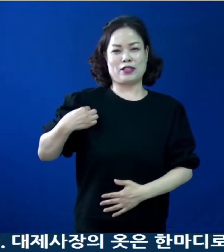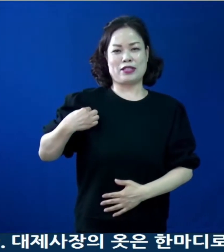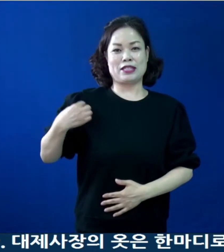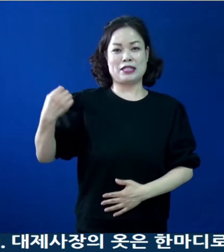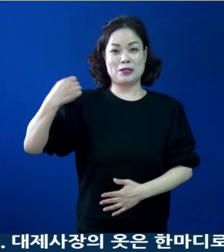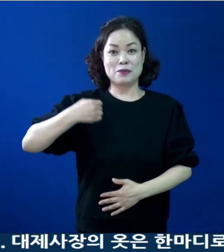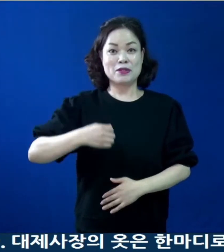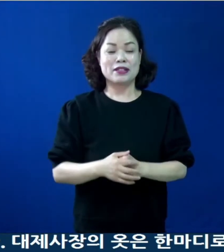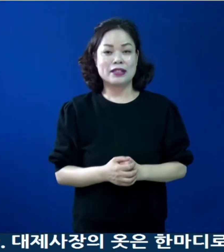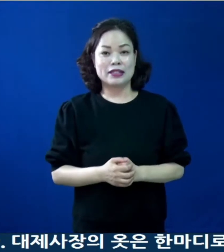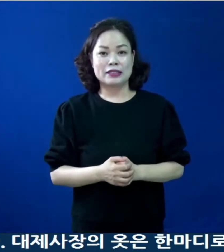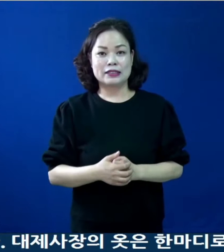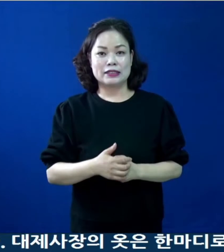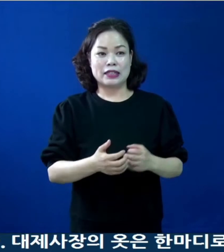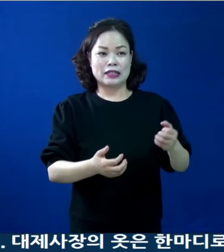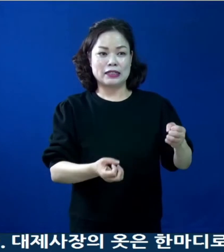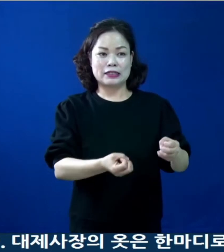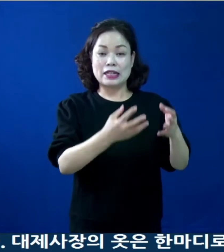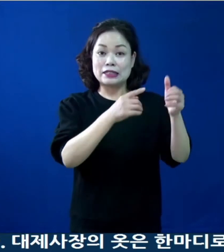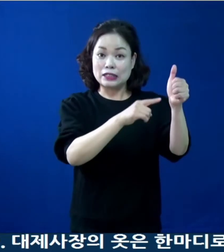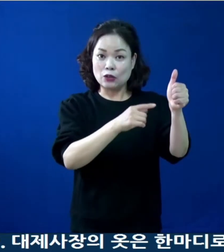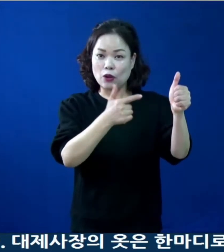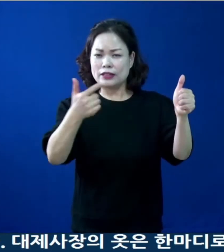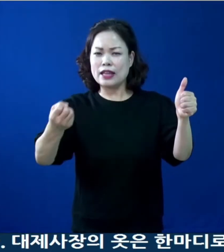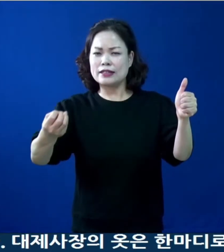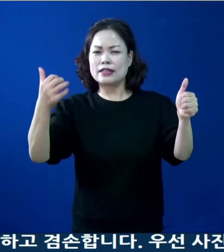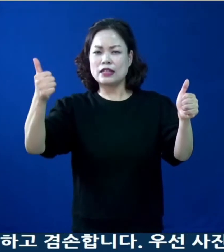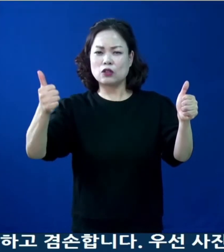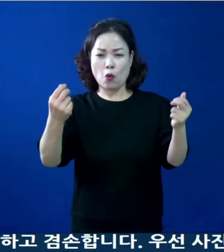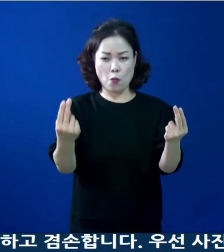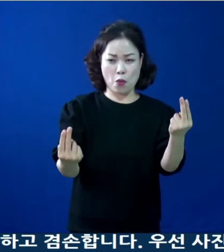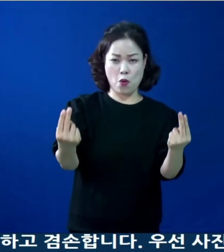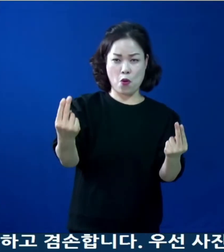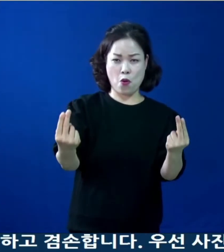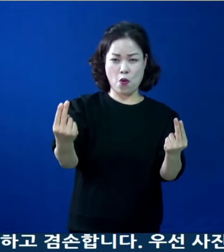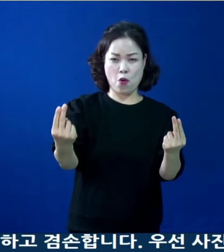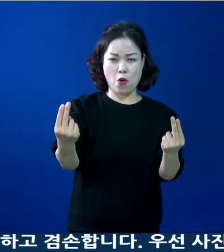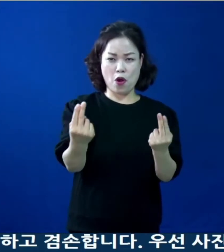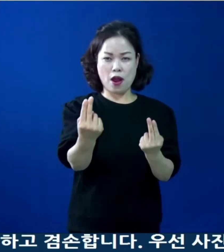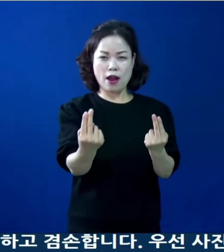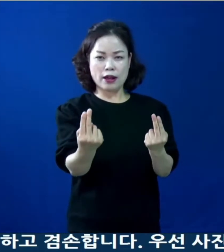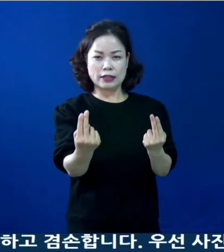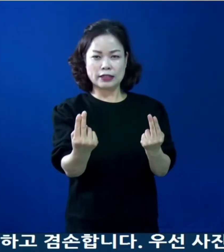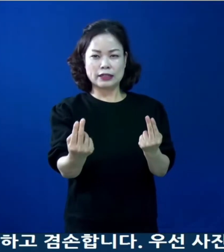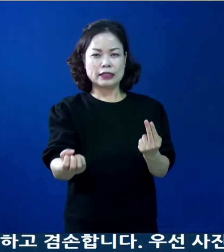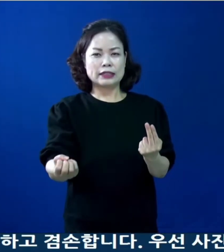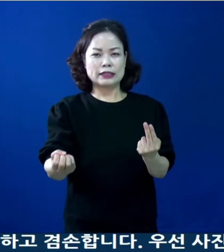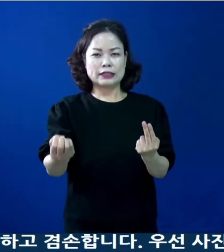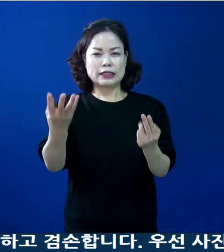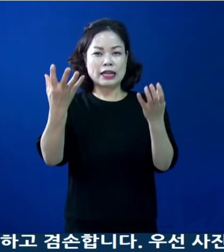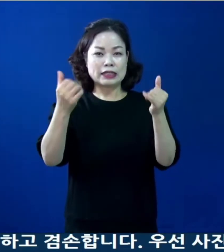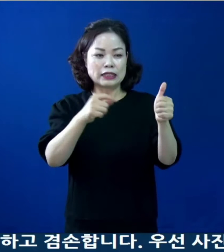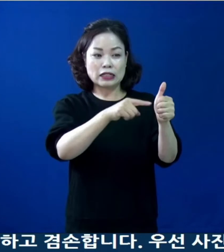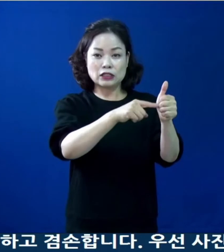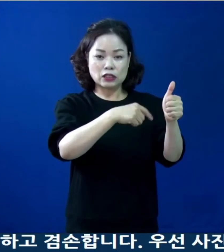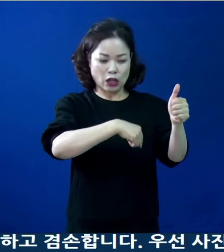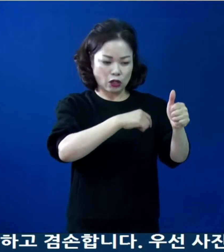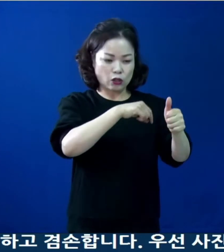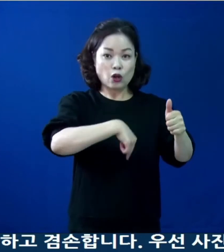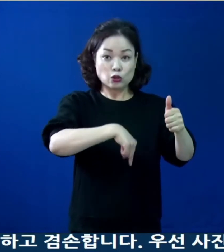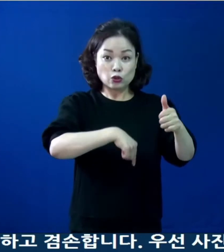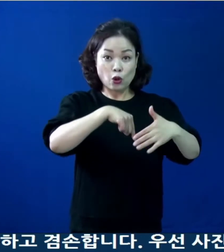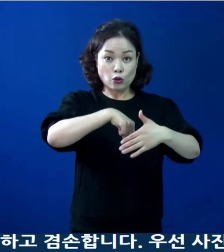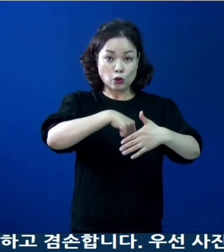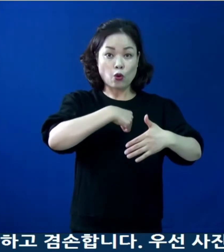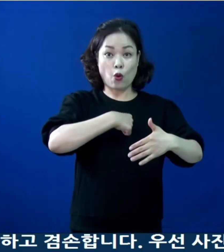겁니다. 제사장의 옷과 대제사장의 옷을 비교해 보면 제사장들은 속옷만 입었다, 그렇게 보시면 됩니다. 하얀